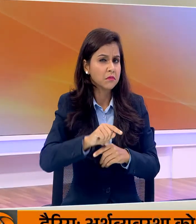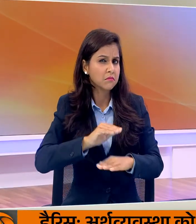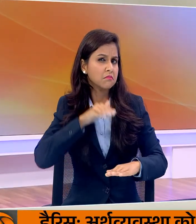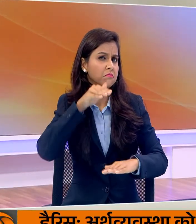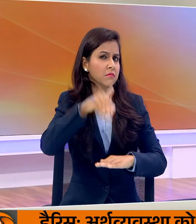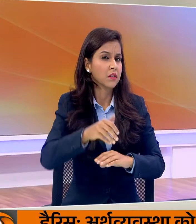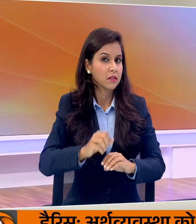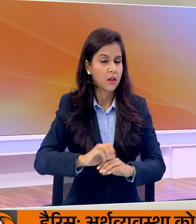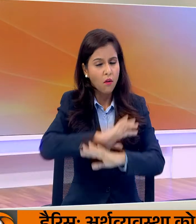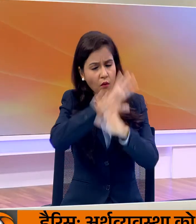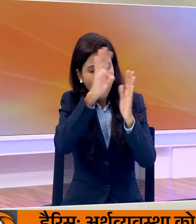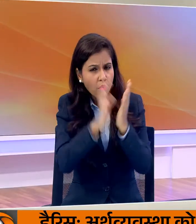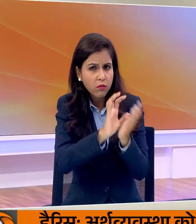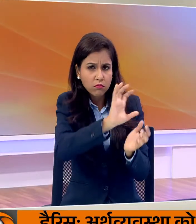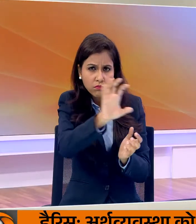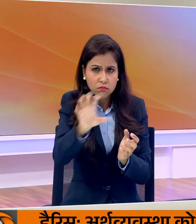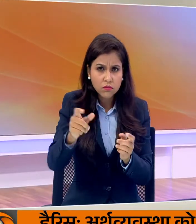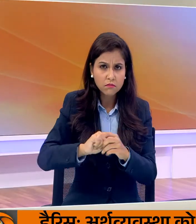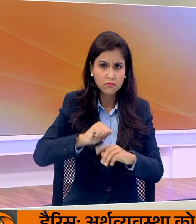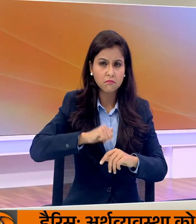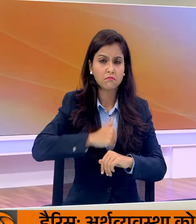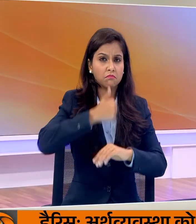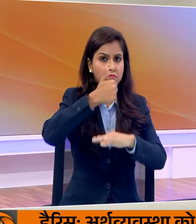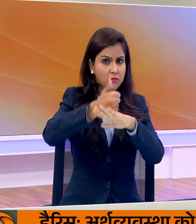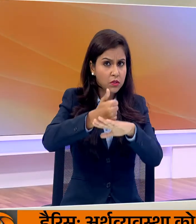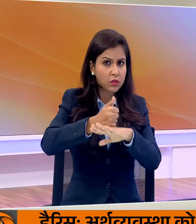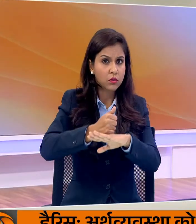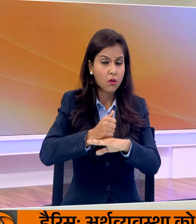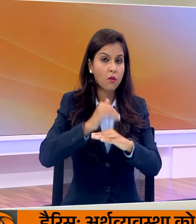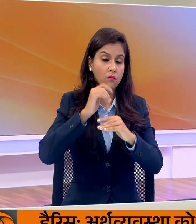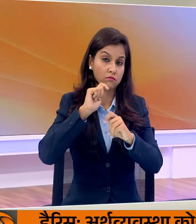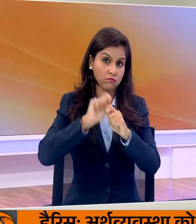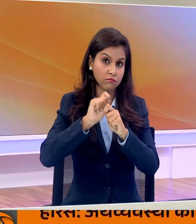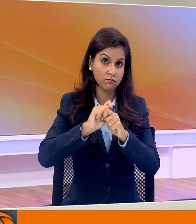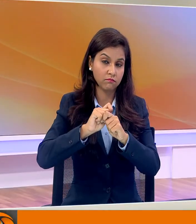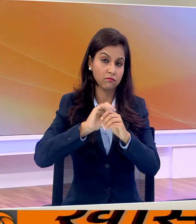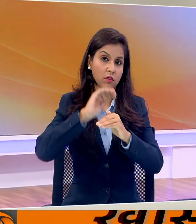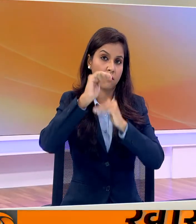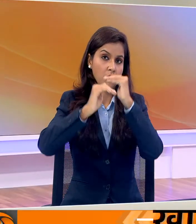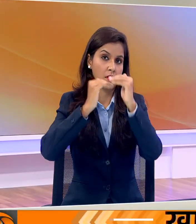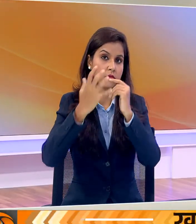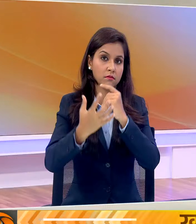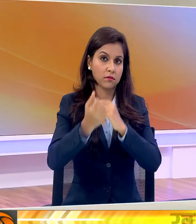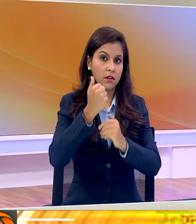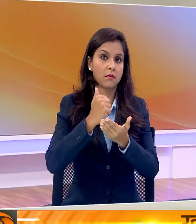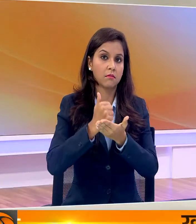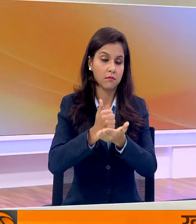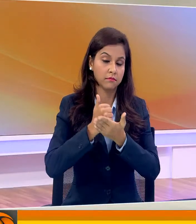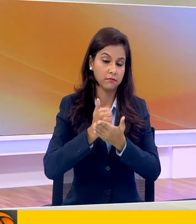में अनुसंधान और नवाचार के क्षेत्र में विकास को मदद मिलेगी।